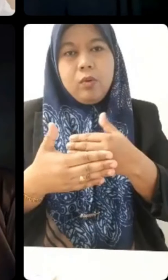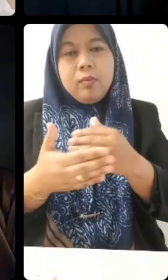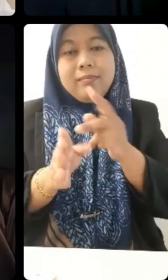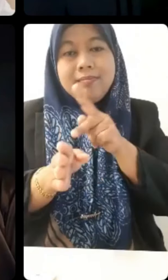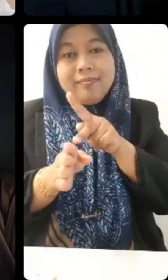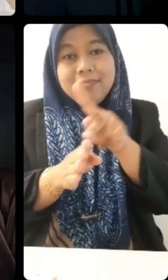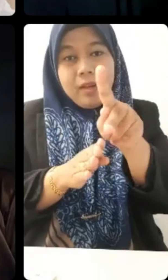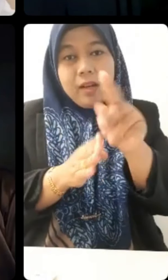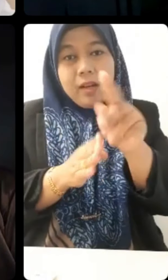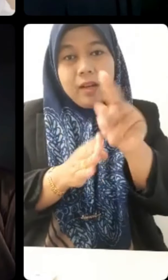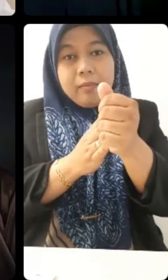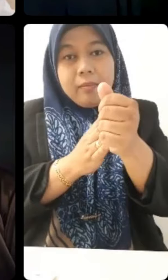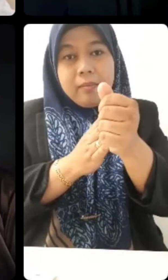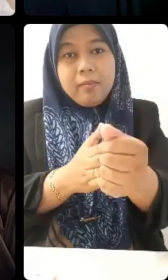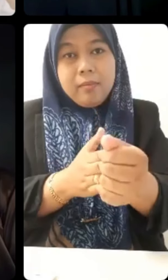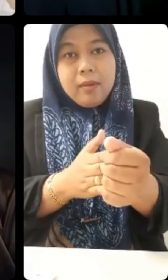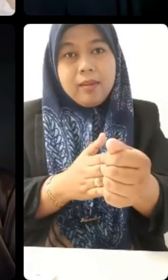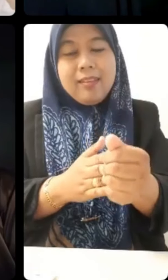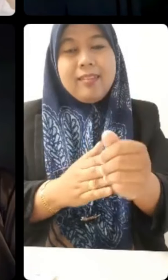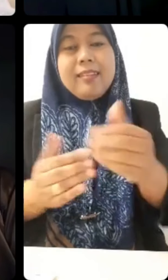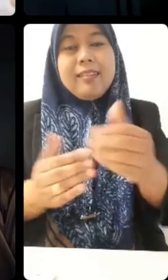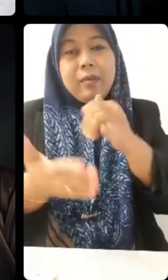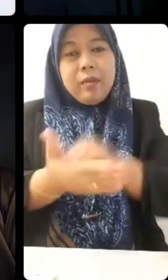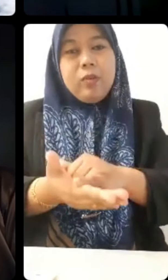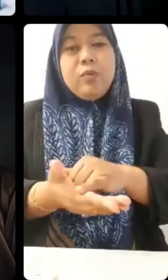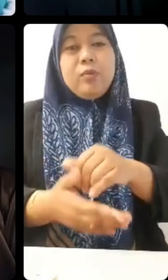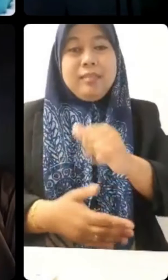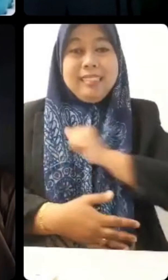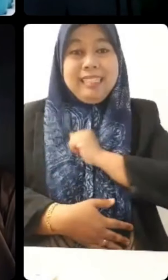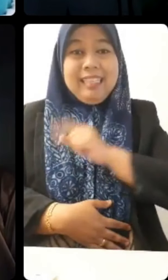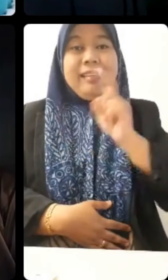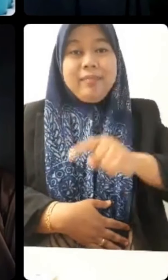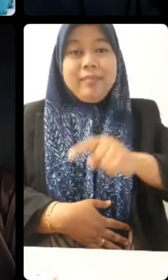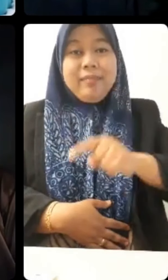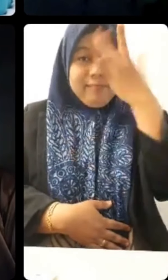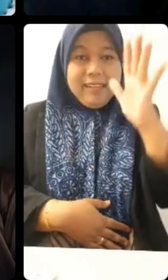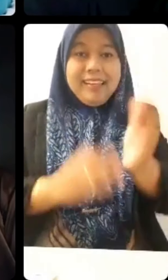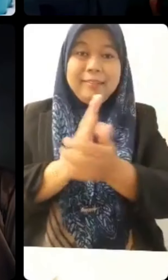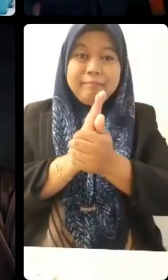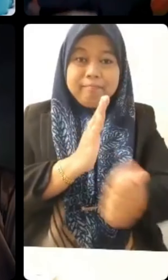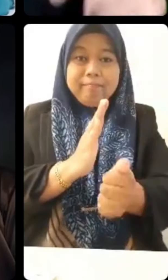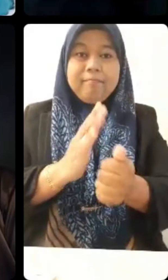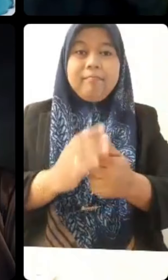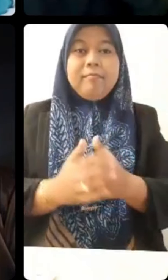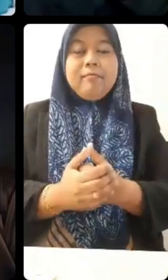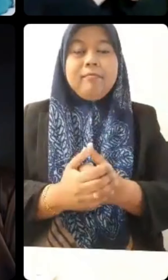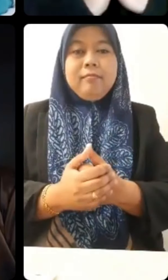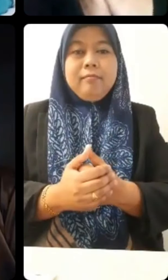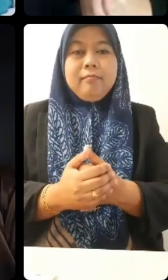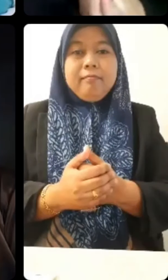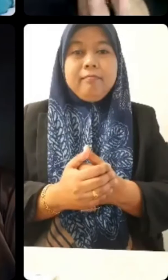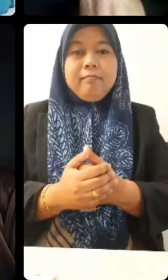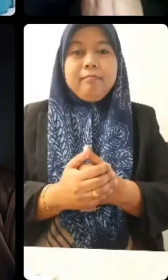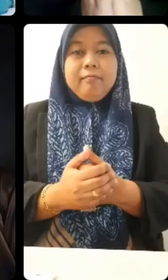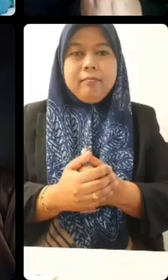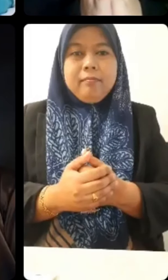ni kenalah mahir dulu bahasa isyarat. Di sini yang pentingnya bahasa isyarat ni. Sebab kalau